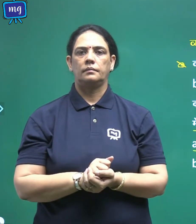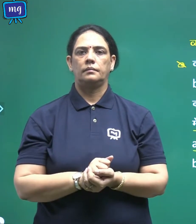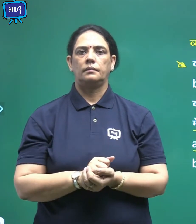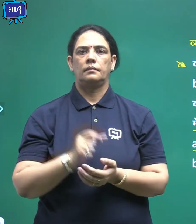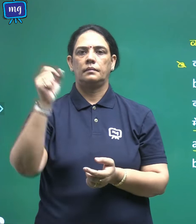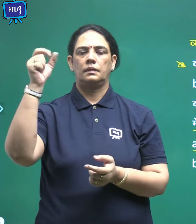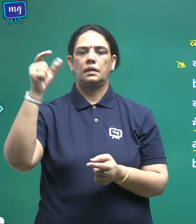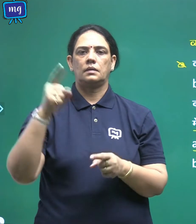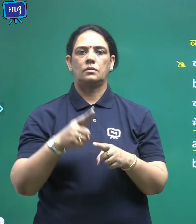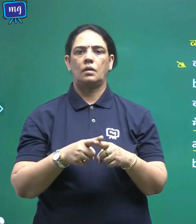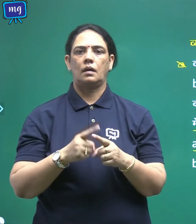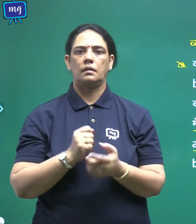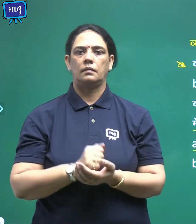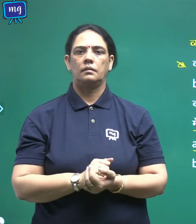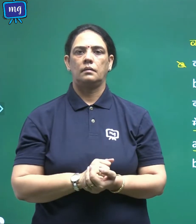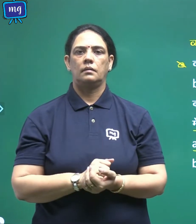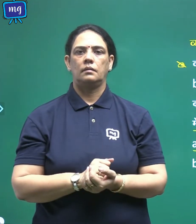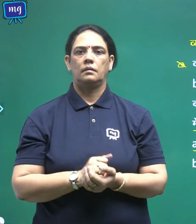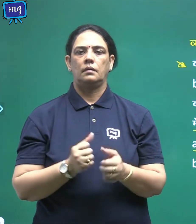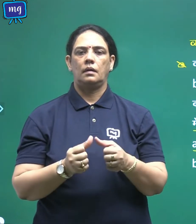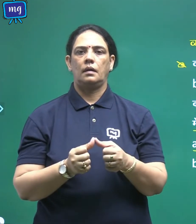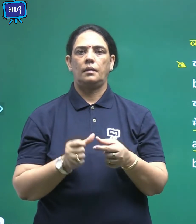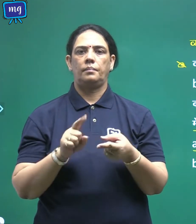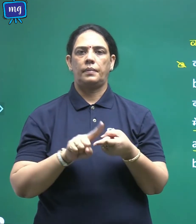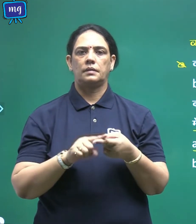10 गुणा ए प्लस बी